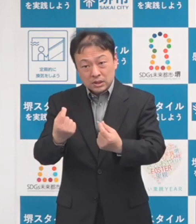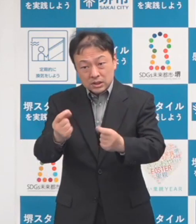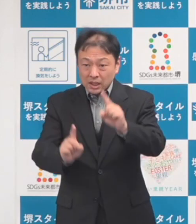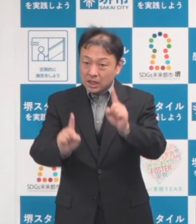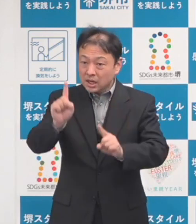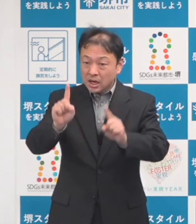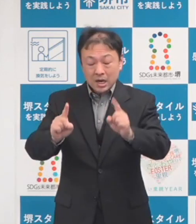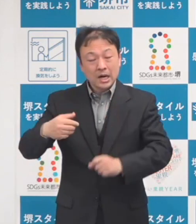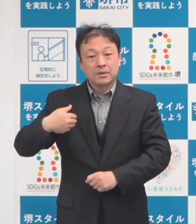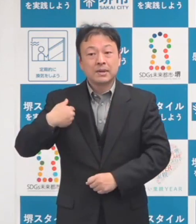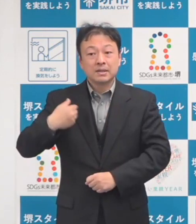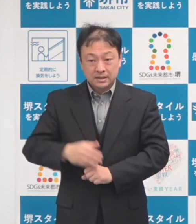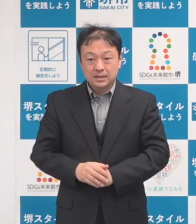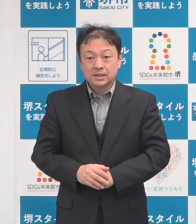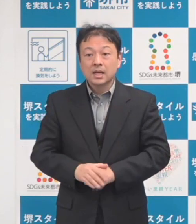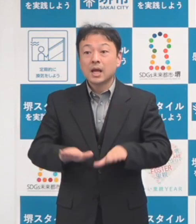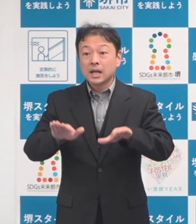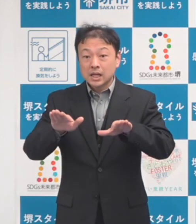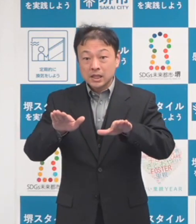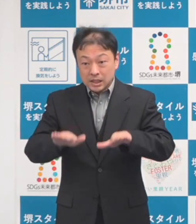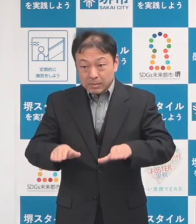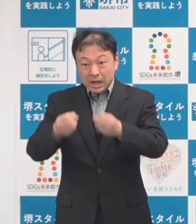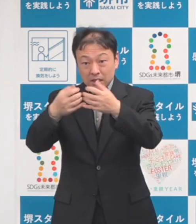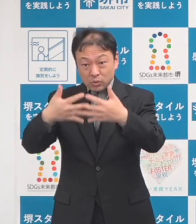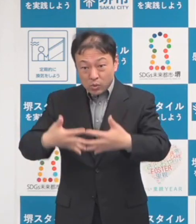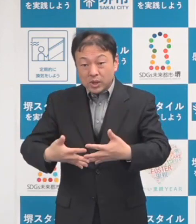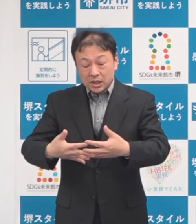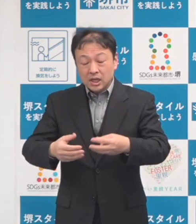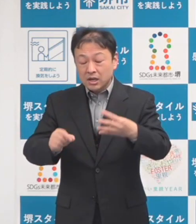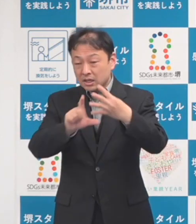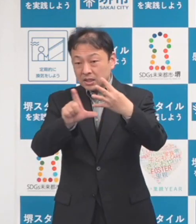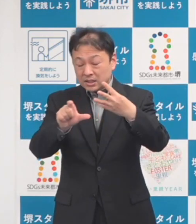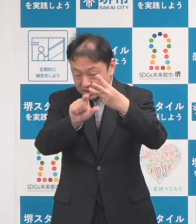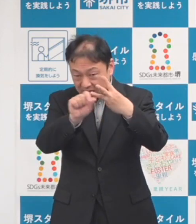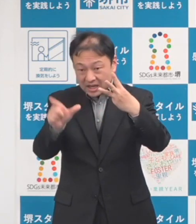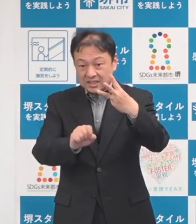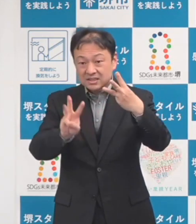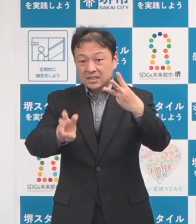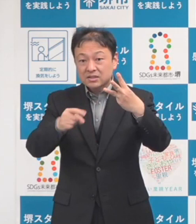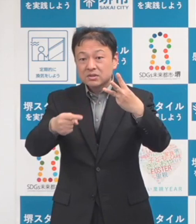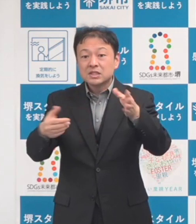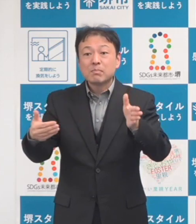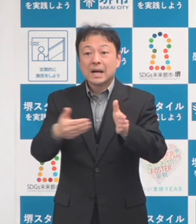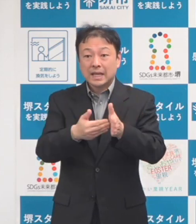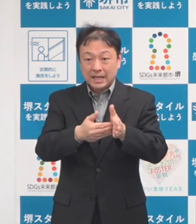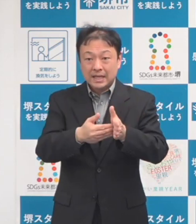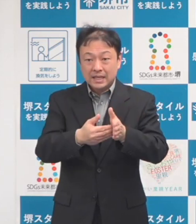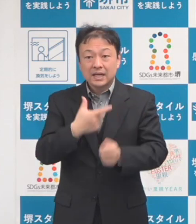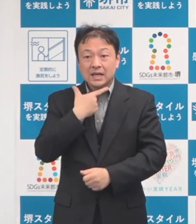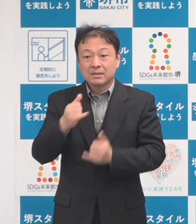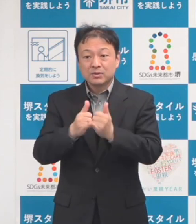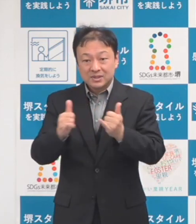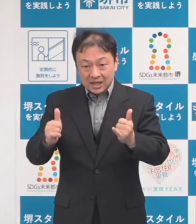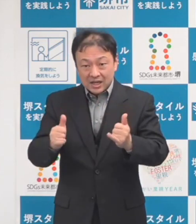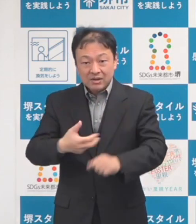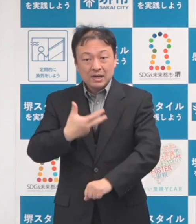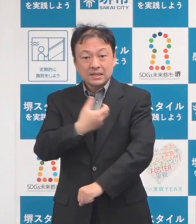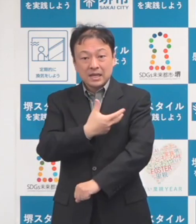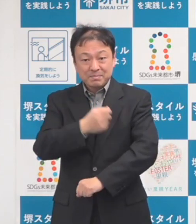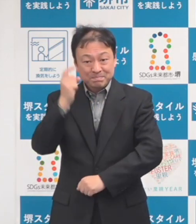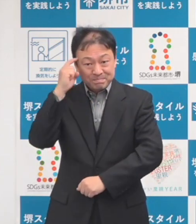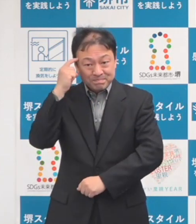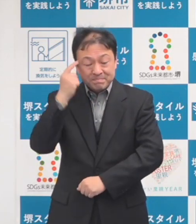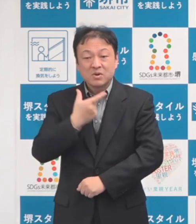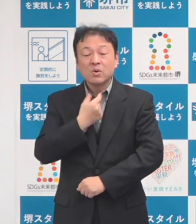、今実施されている間にですね、ぜひ希望される方、接種をご検討いただきたいと考え